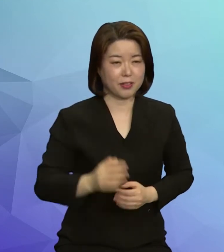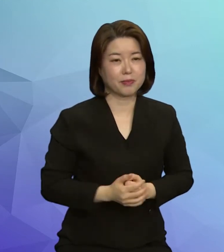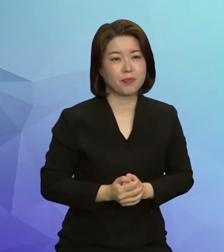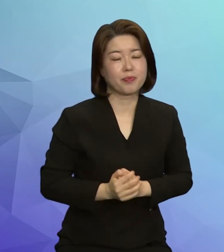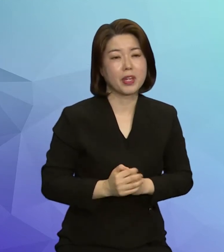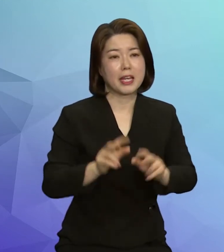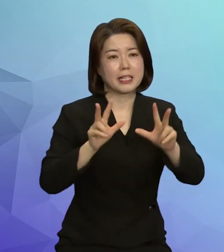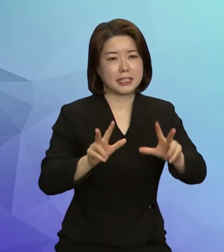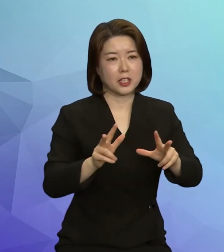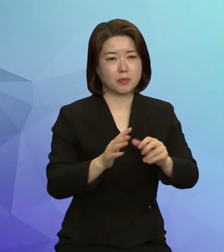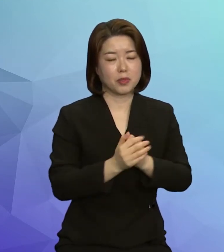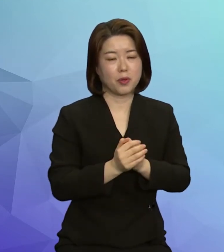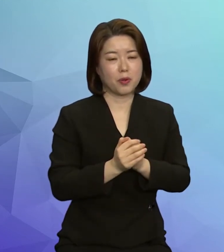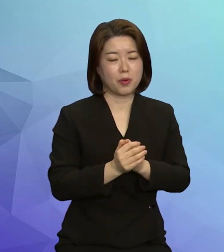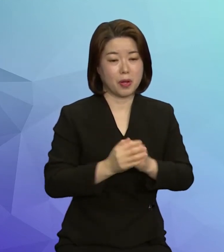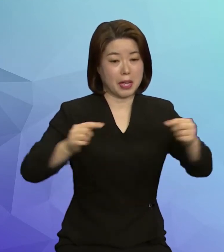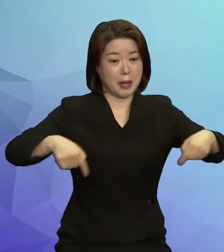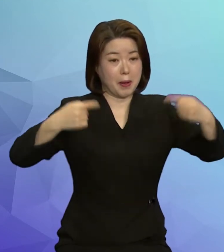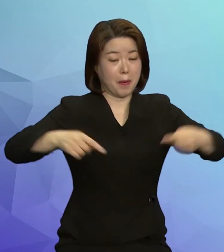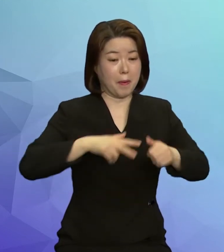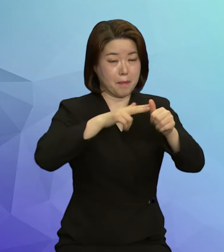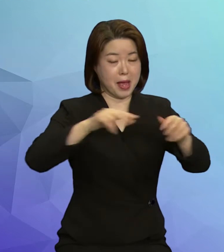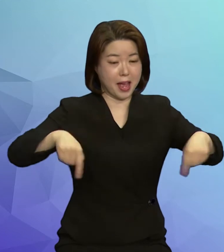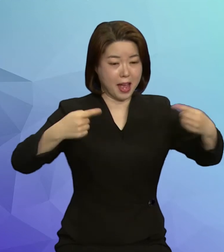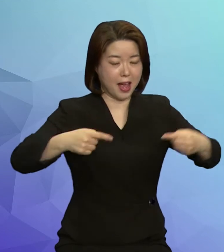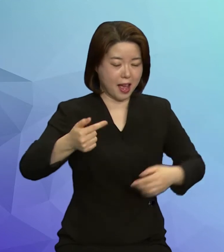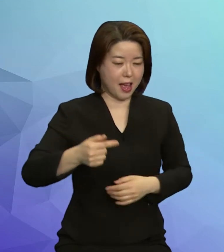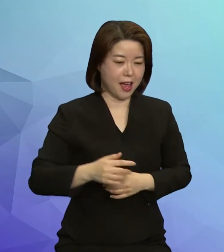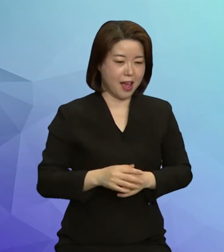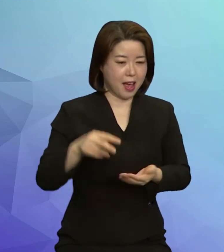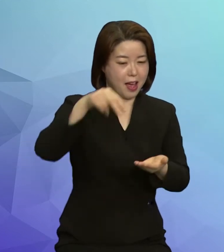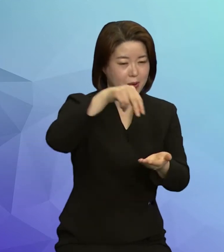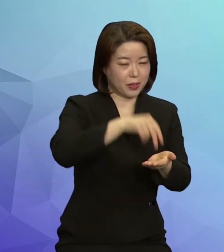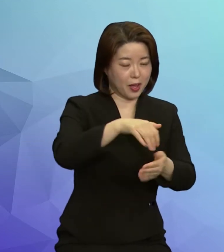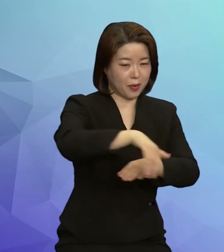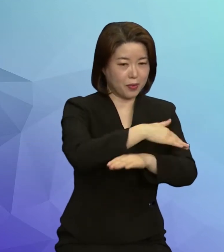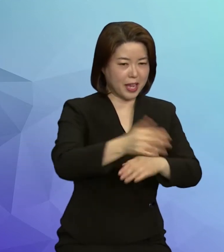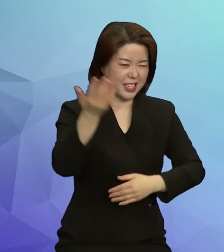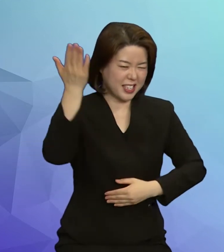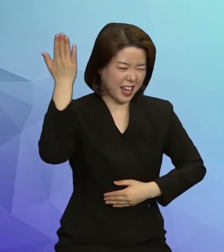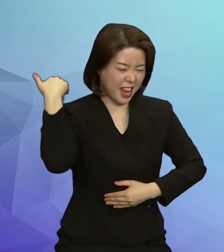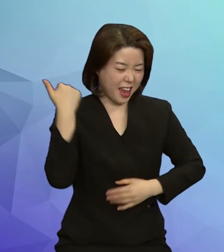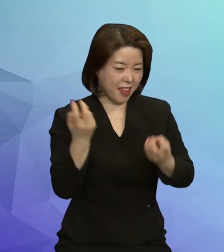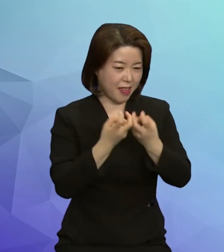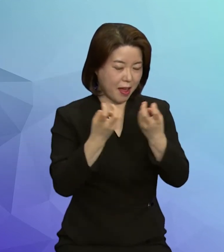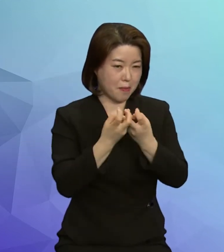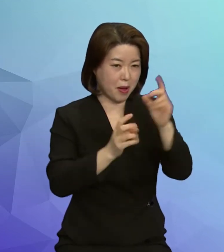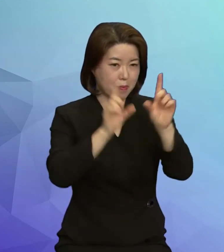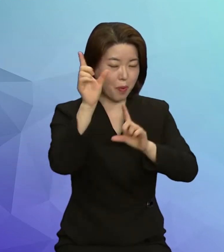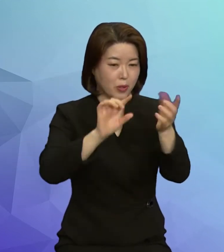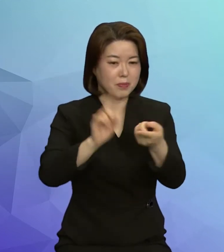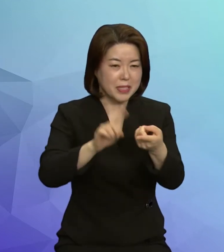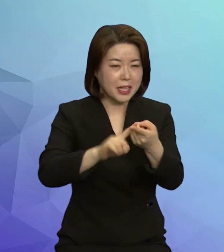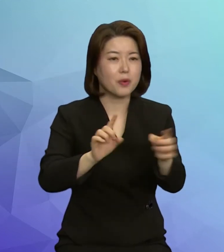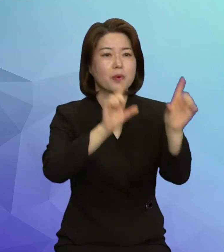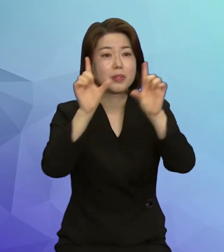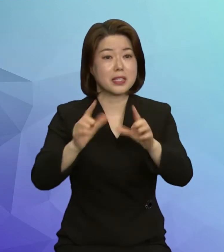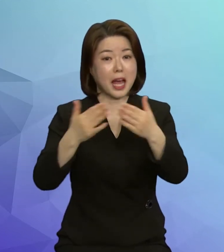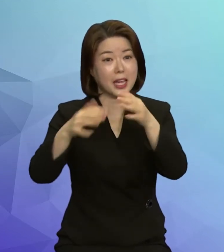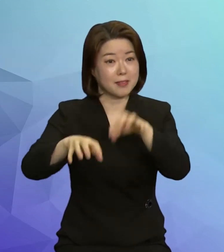겁니다. 지금도 마차를 타고 다니는 아주 옛날 방식의 생활을 유지해 가는